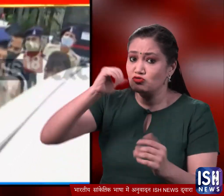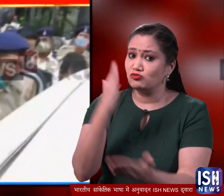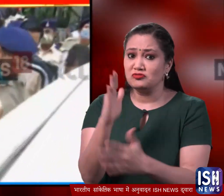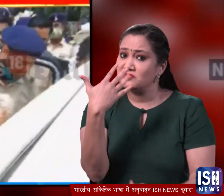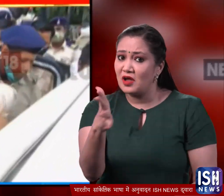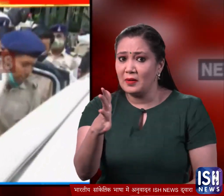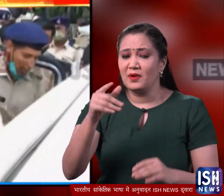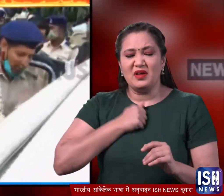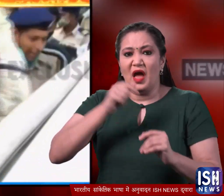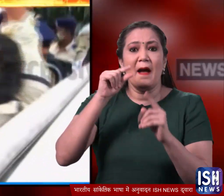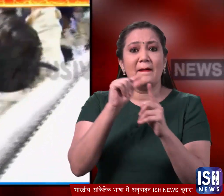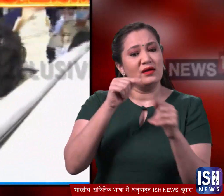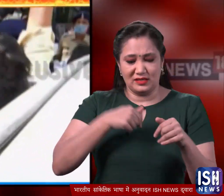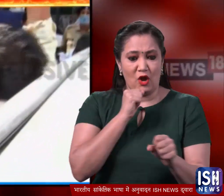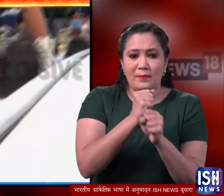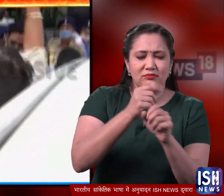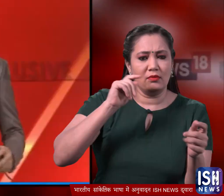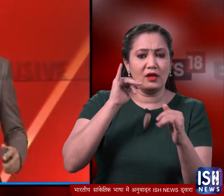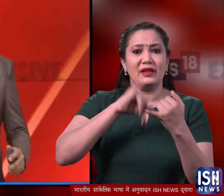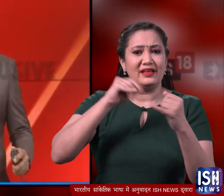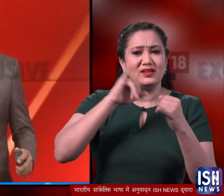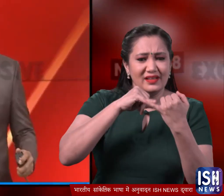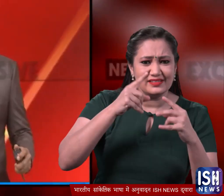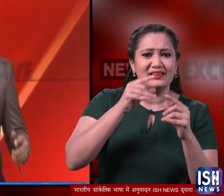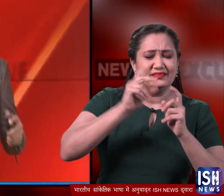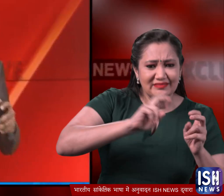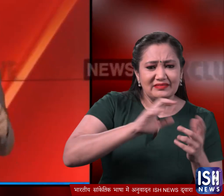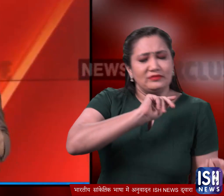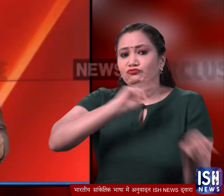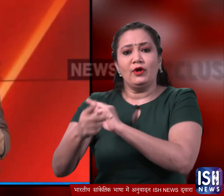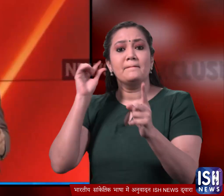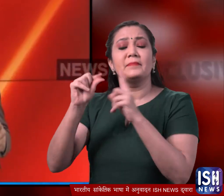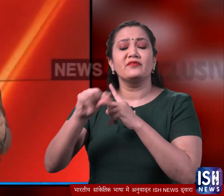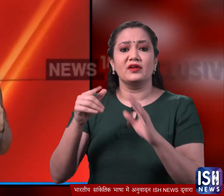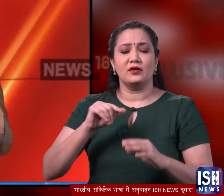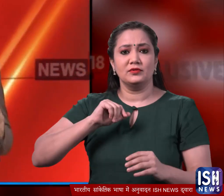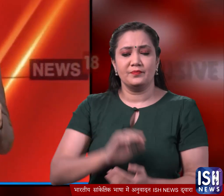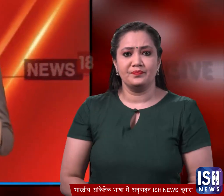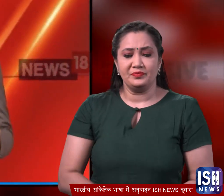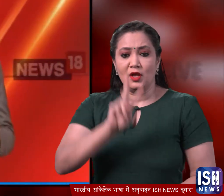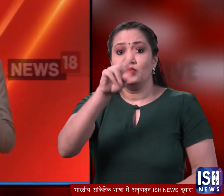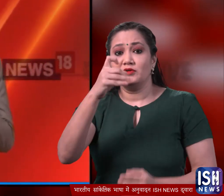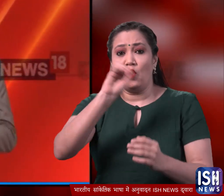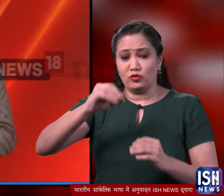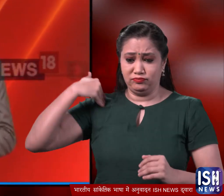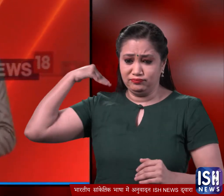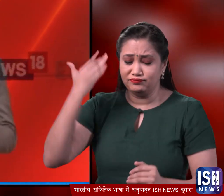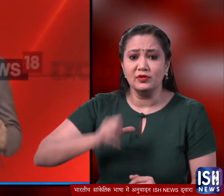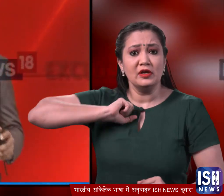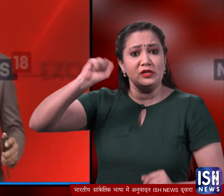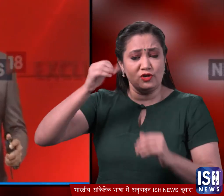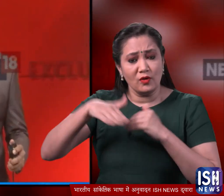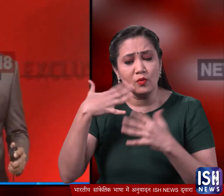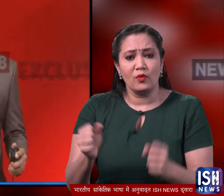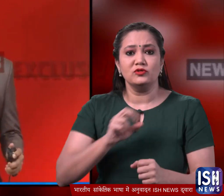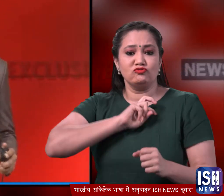नहीं हुई तो विभाग का निजीकरण कर दिया जाएगा। सौभाग्य की बात है कि महाराष्ट्र में रोडवेज के कर्मचारी 27 अक्टूबर से हड़ताल पर हैं, जो मांग कर